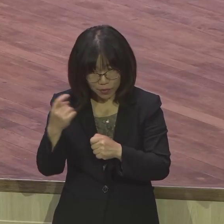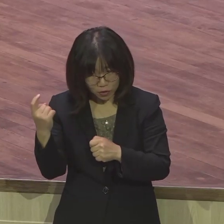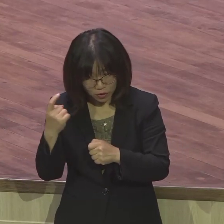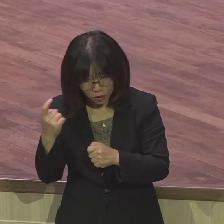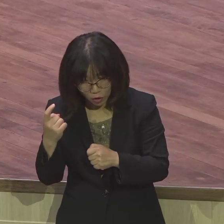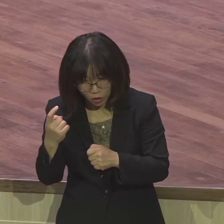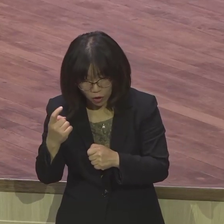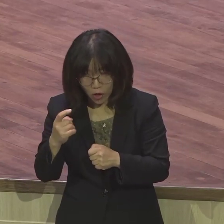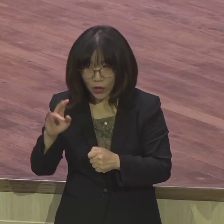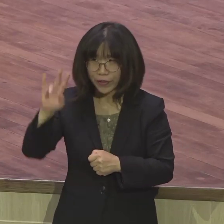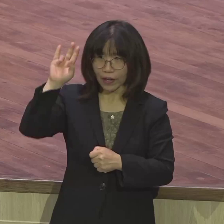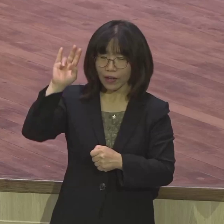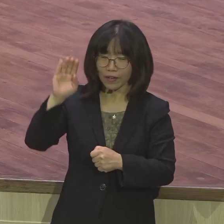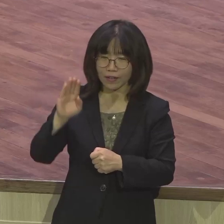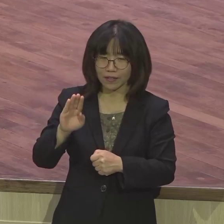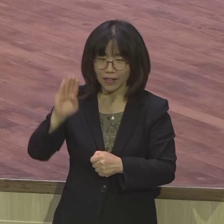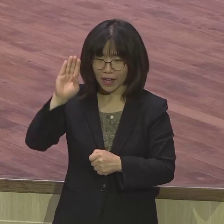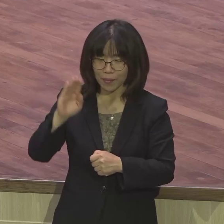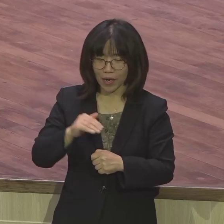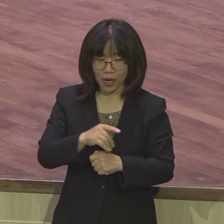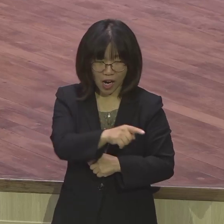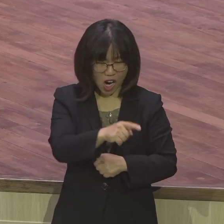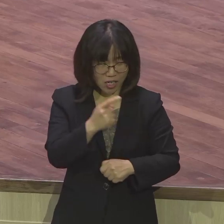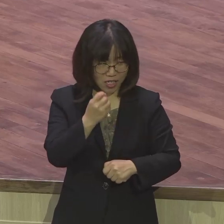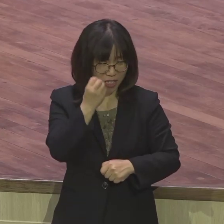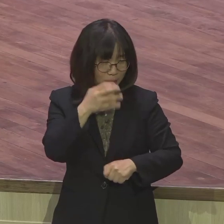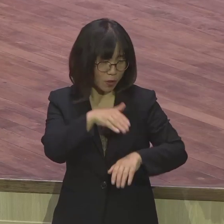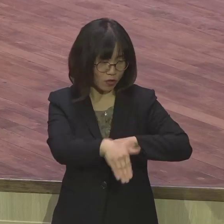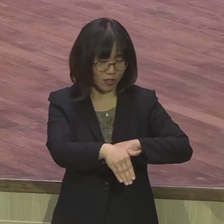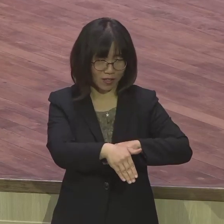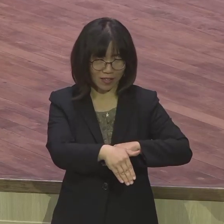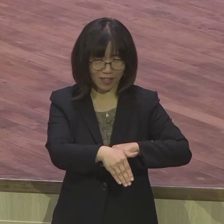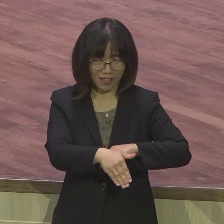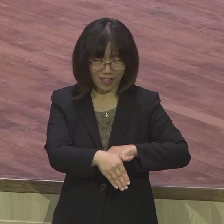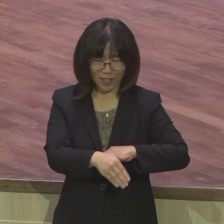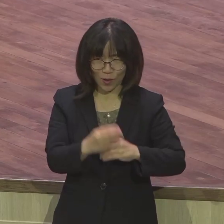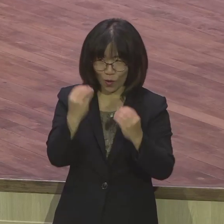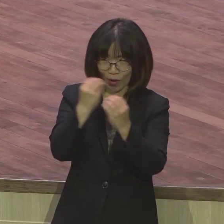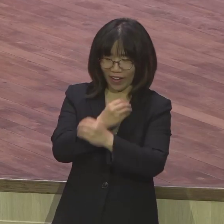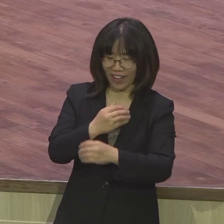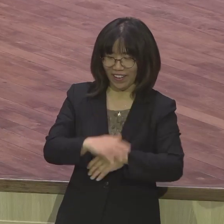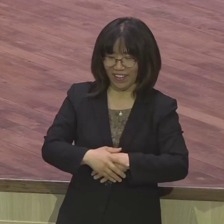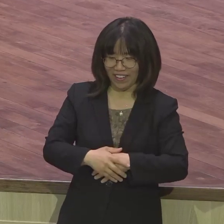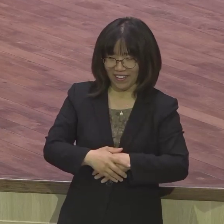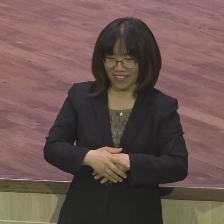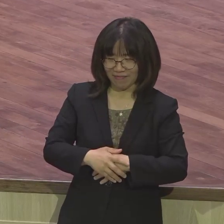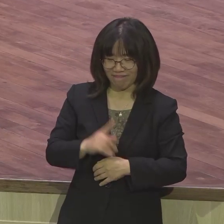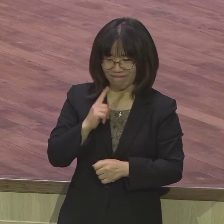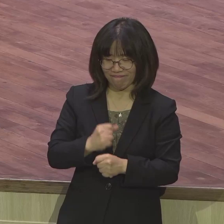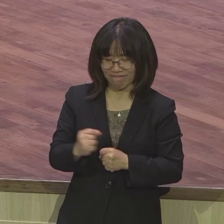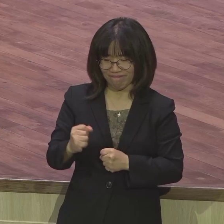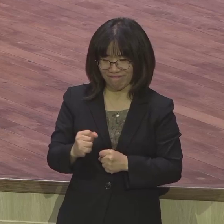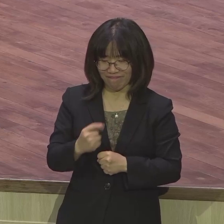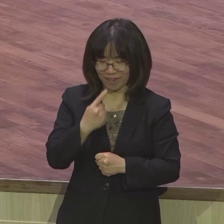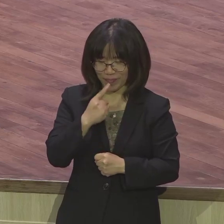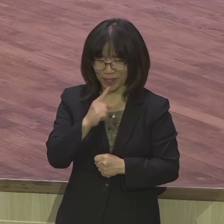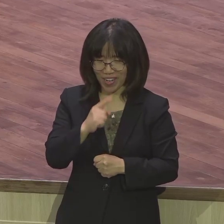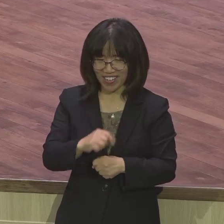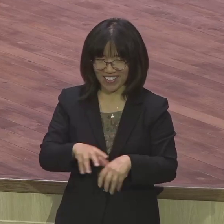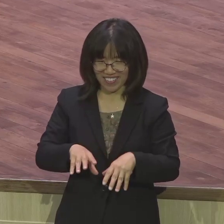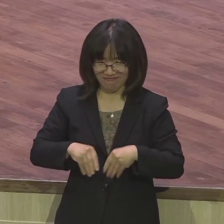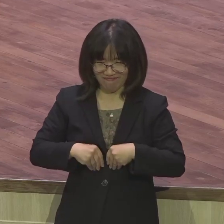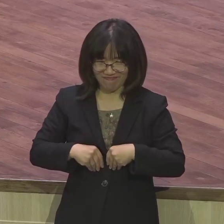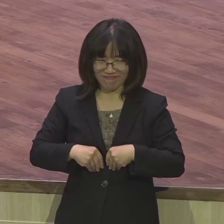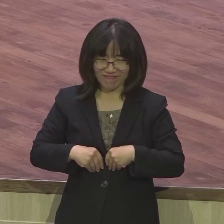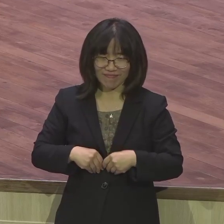같고 세미한 소리를 들었다 그러면 하나님의 음성을 들었다 그러면 좀 이상하게 여길까 봐 여러분 안 하는데 사실은